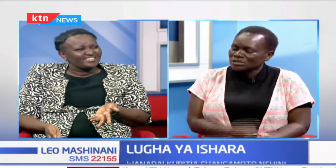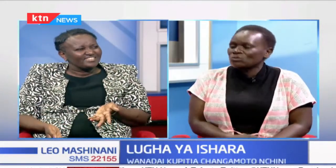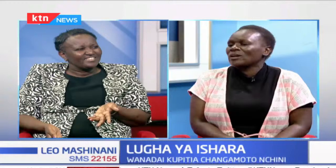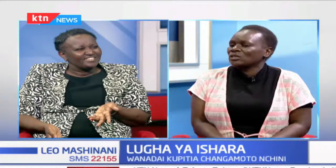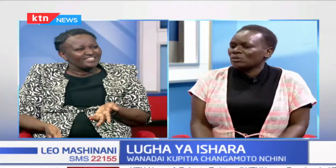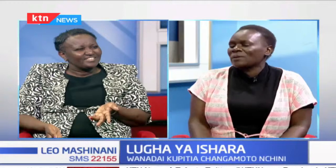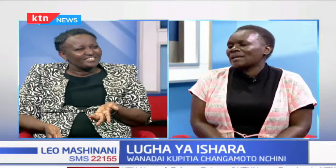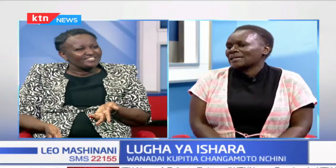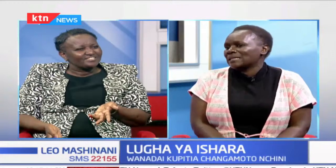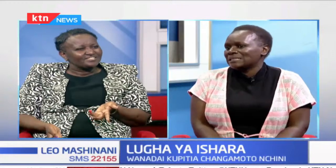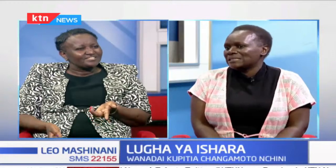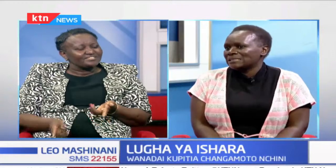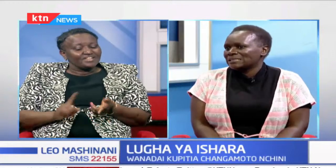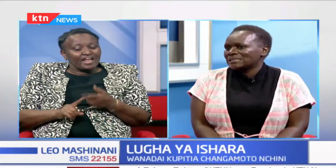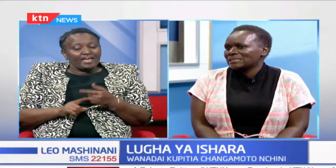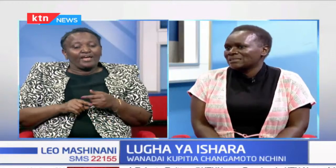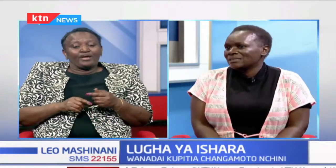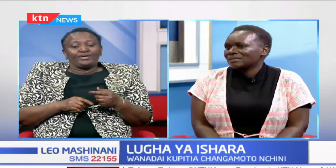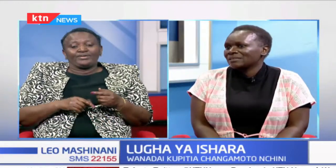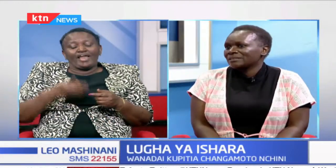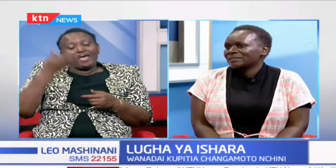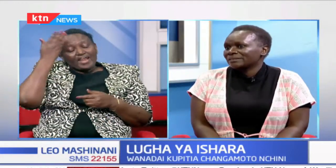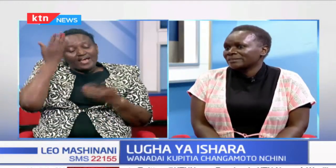hata hiyo sikuwa najua maana yake ni nini.